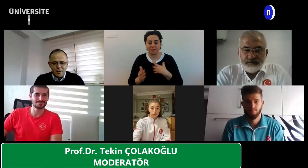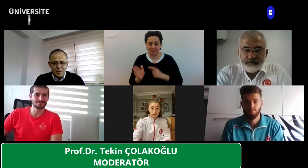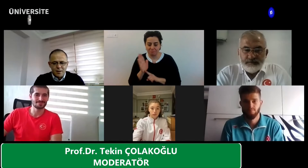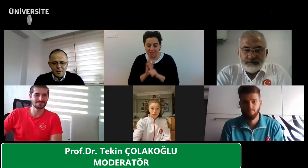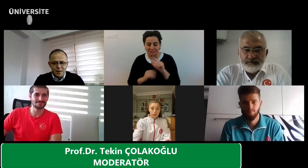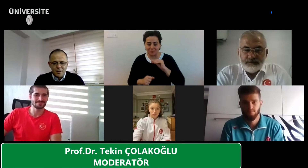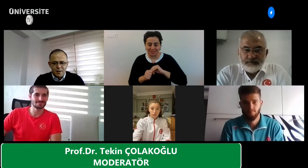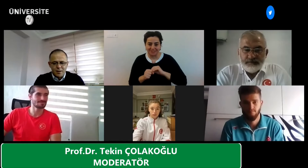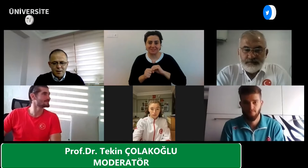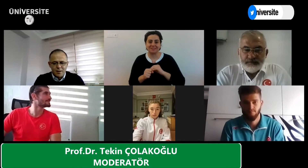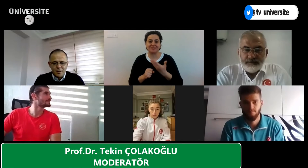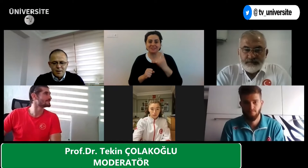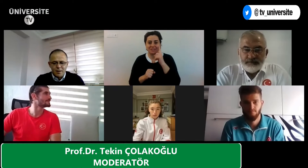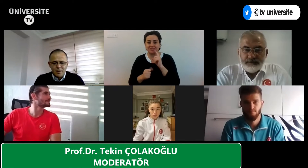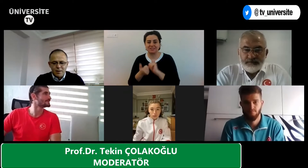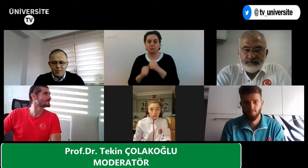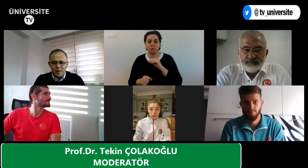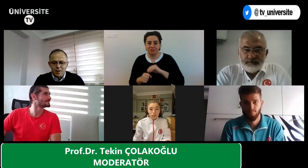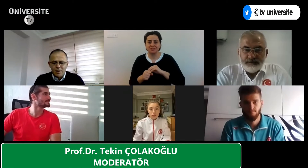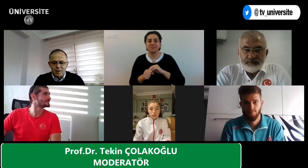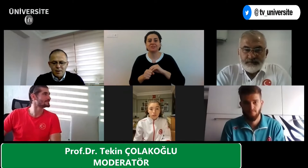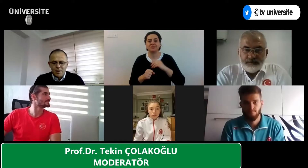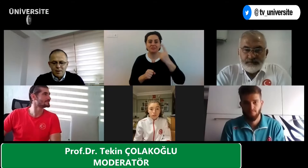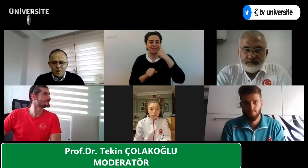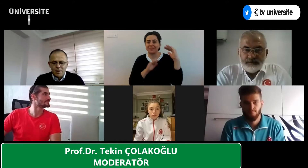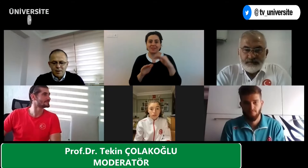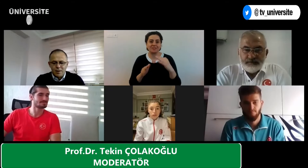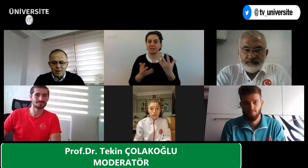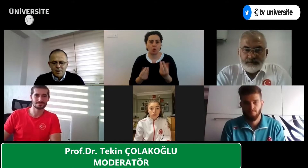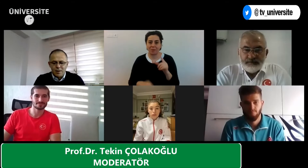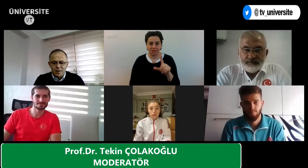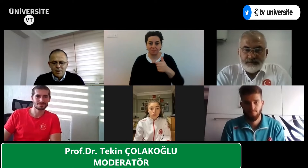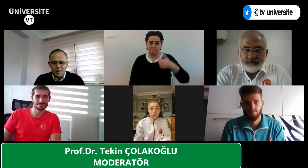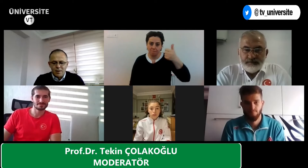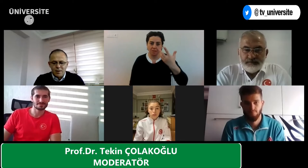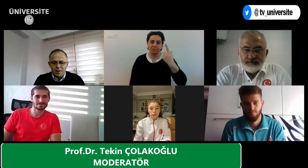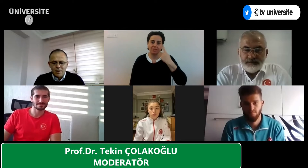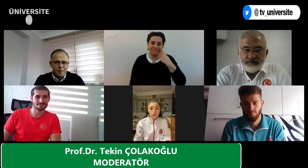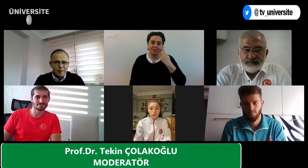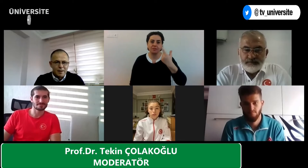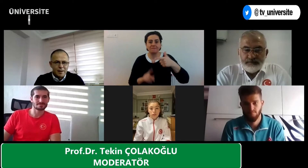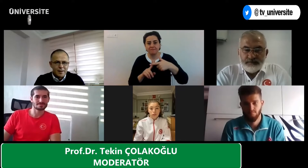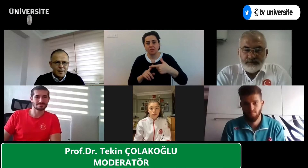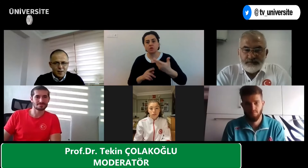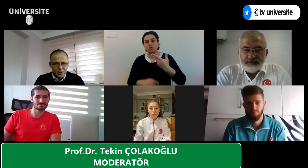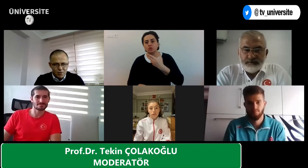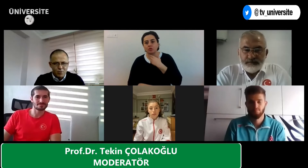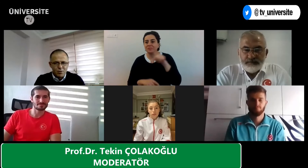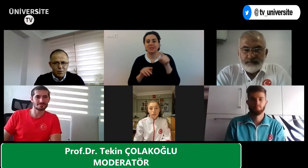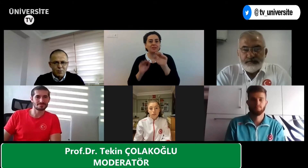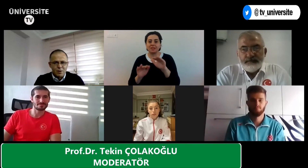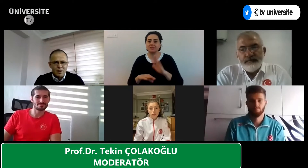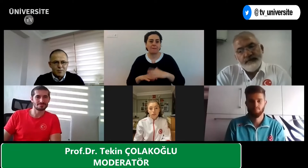spordaki sürekliliği ve başarıyı bakanlıktan, kulüplerden beklentilerimiz nelerdir, neler